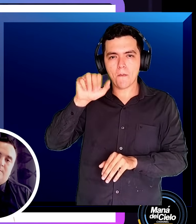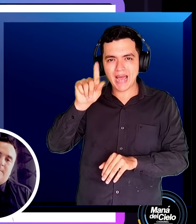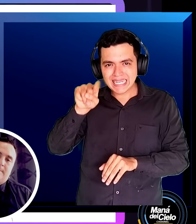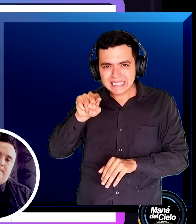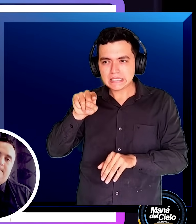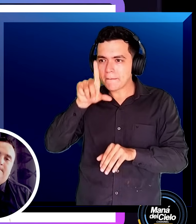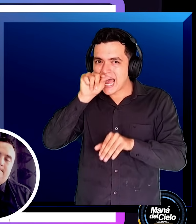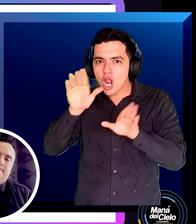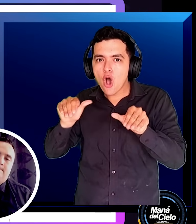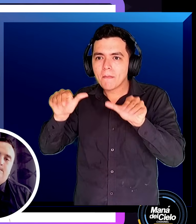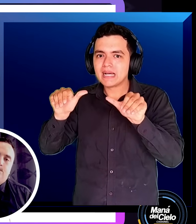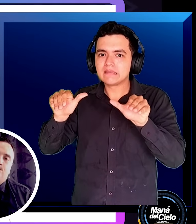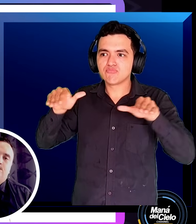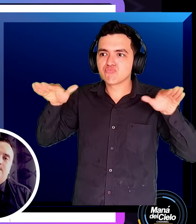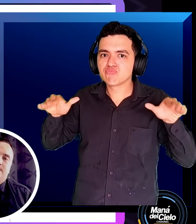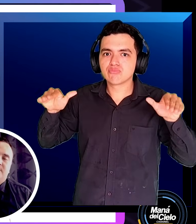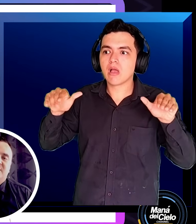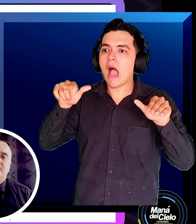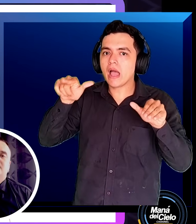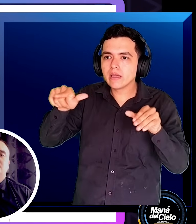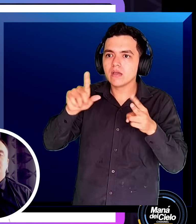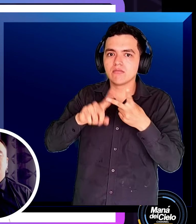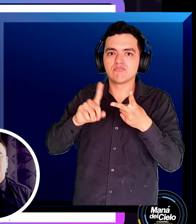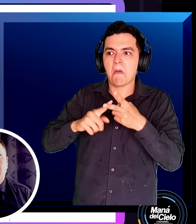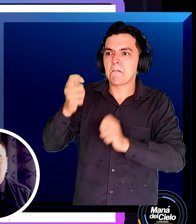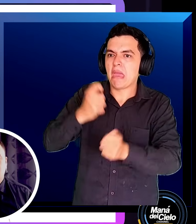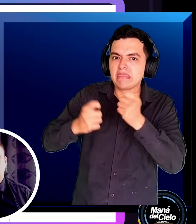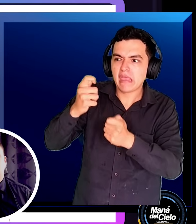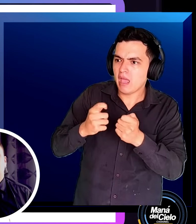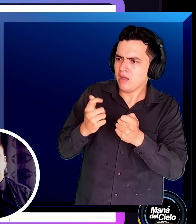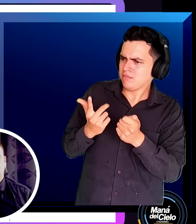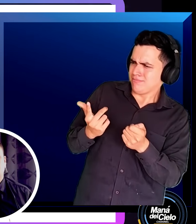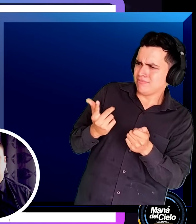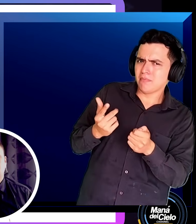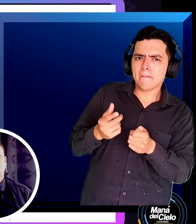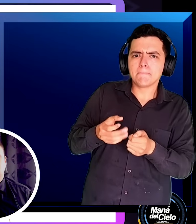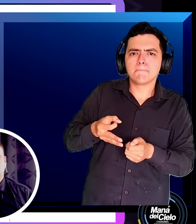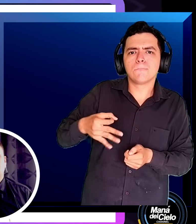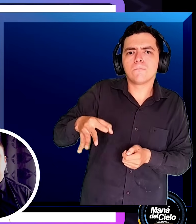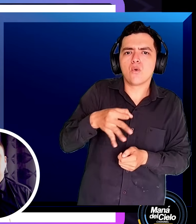En otras palabras, mis hermanos, ¿por qué lo hizo Jesús? Digo, porque quiero